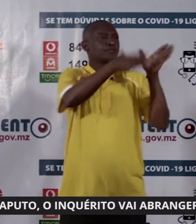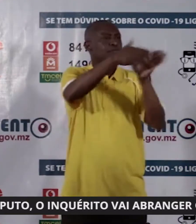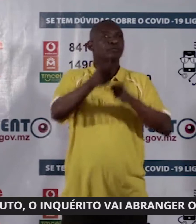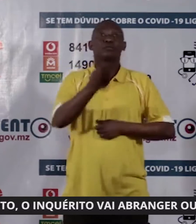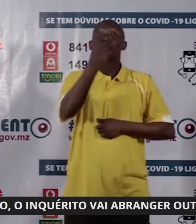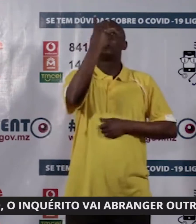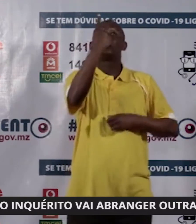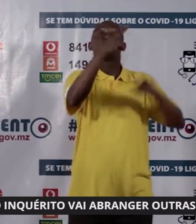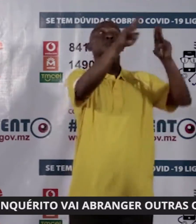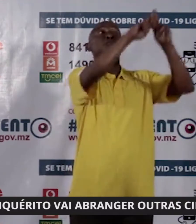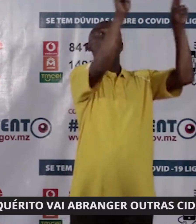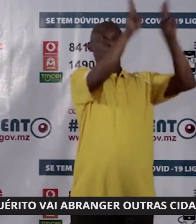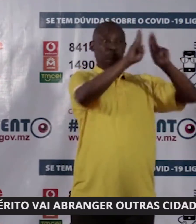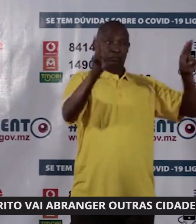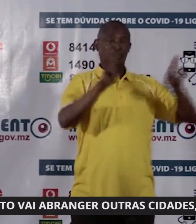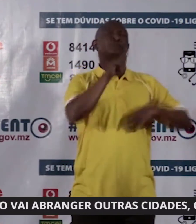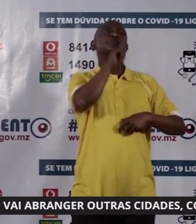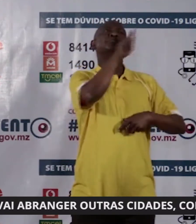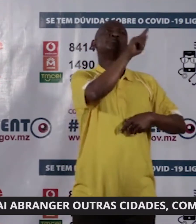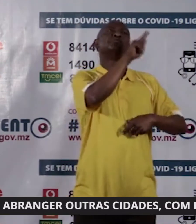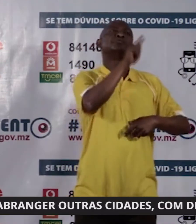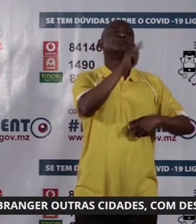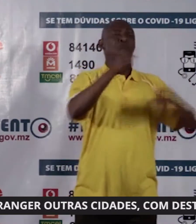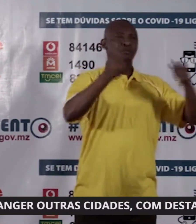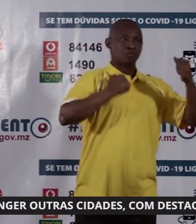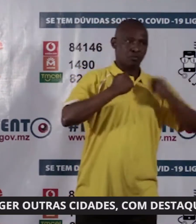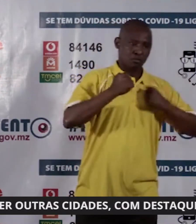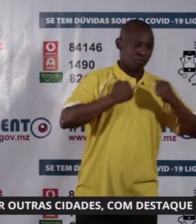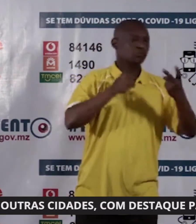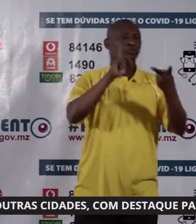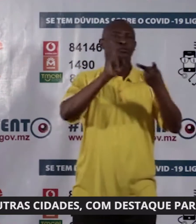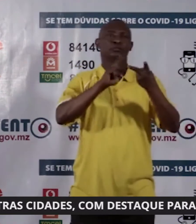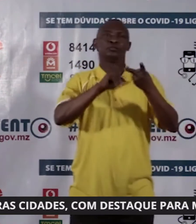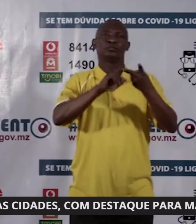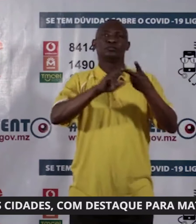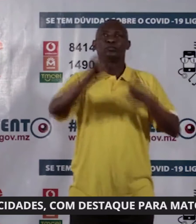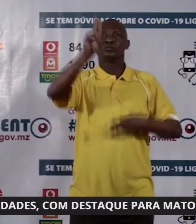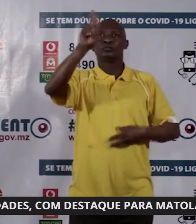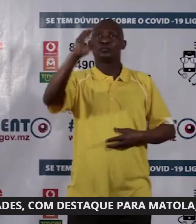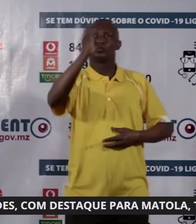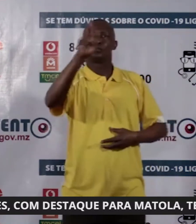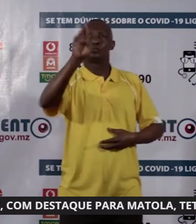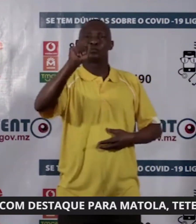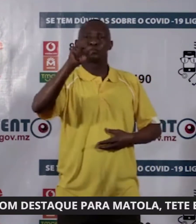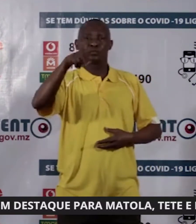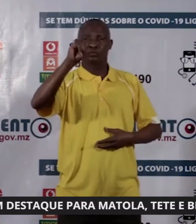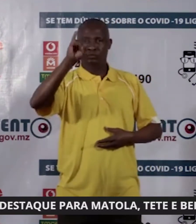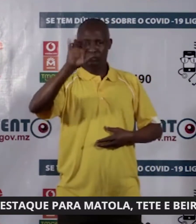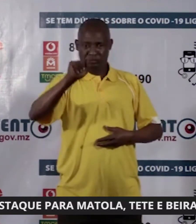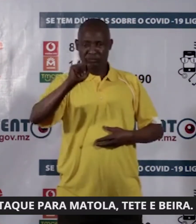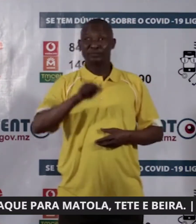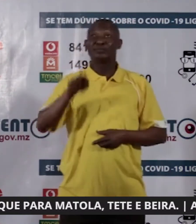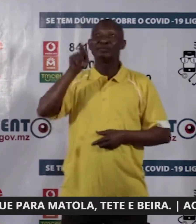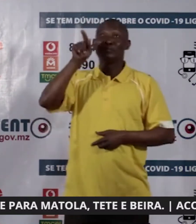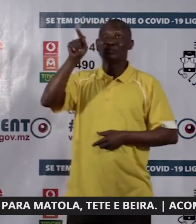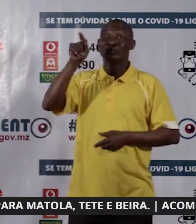de nacionalidade ruandesa e outro ucraniana. Dos 59 casos novos,